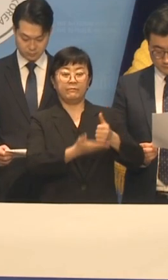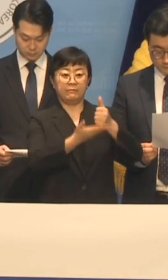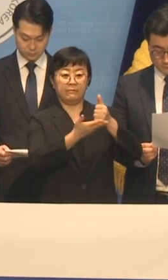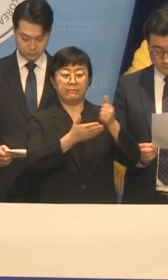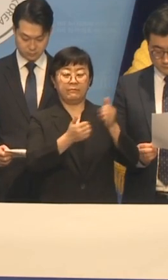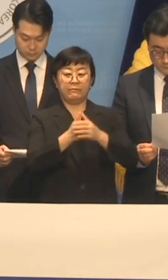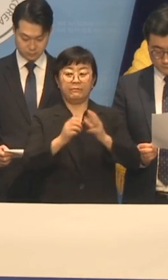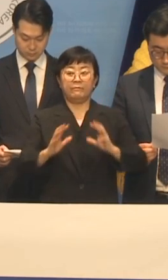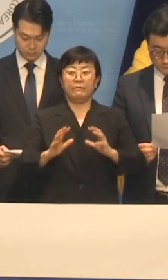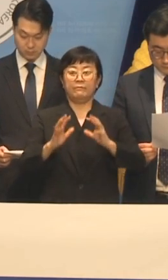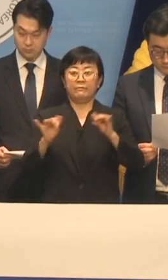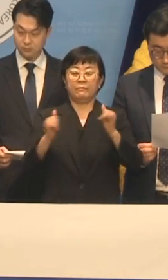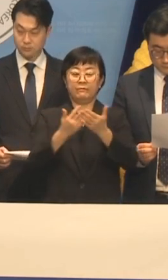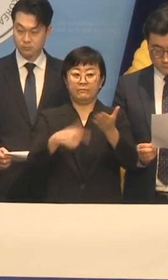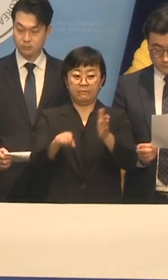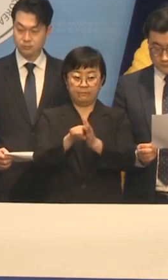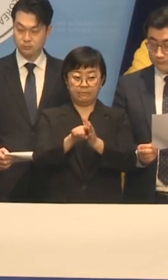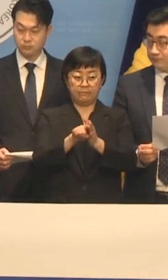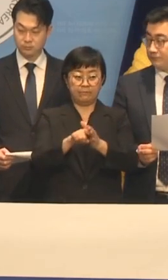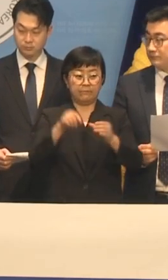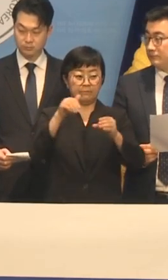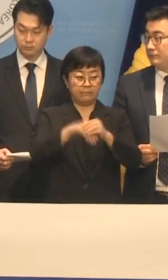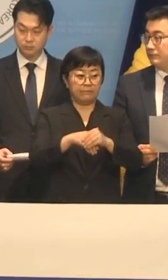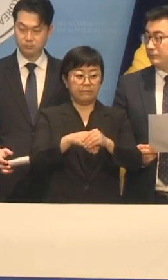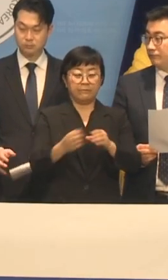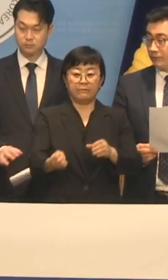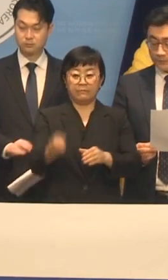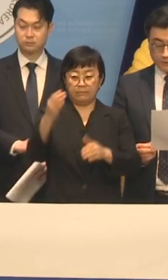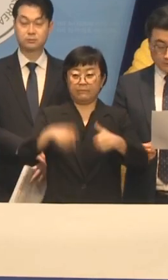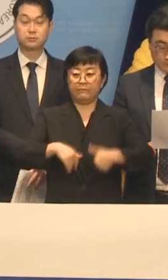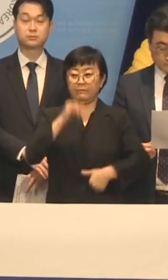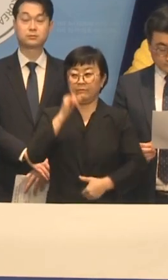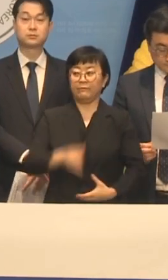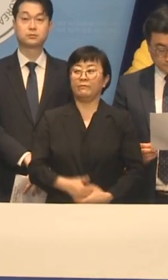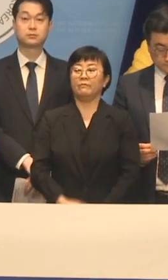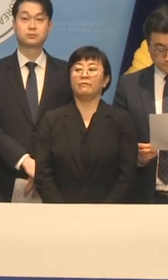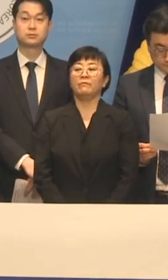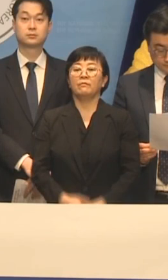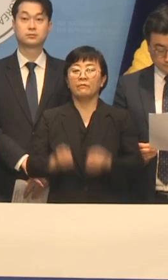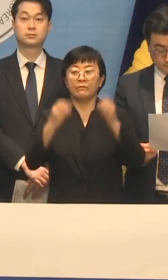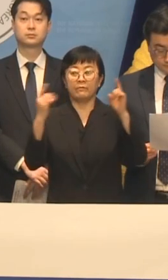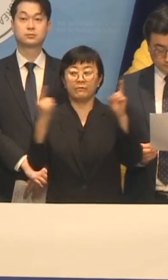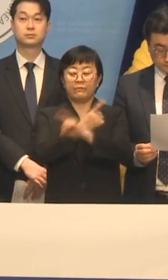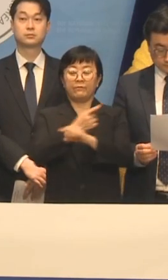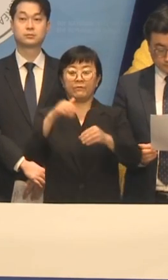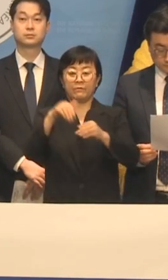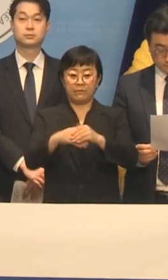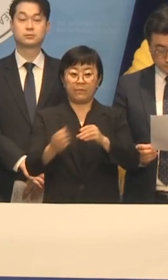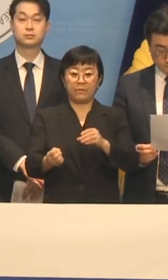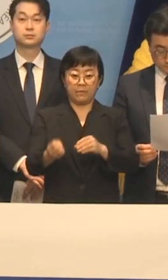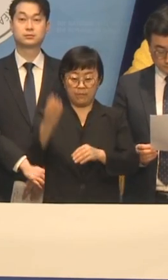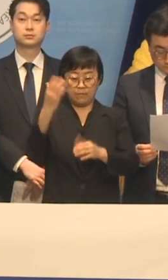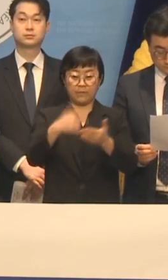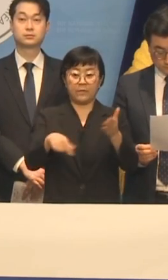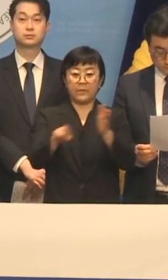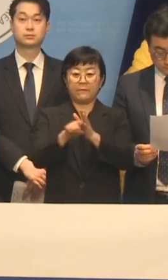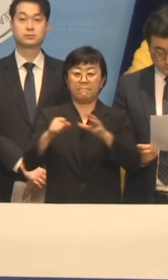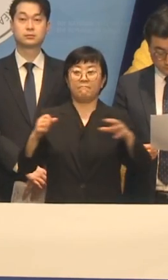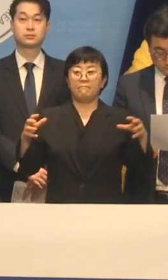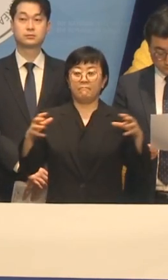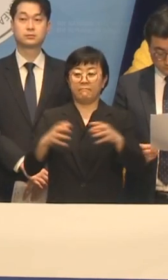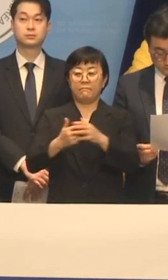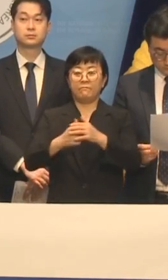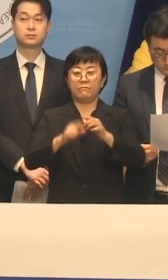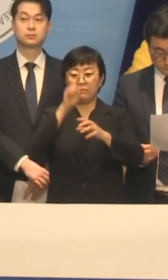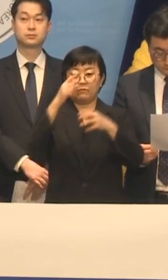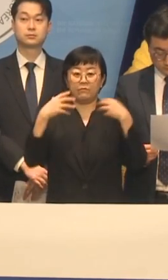후사로 총선 승리, 정권 심판 이루어야 한다. 혁신으로 총선 승리, 대단결로 정권